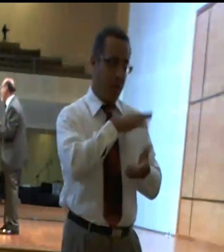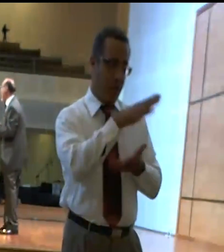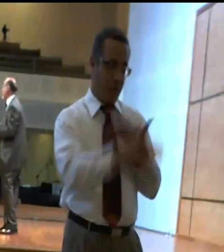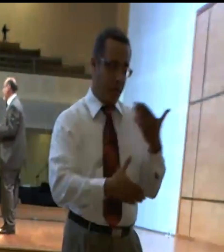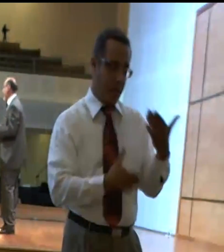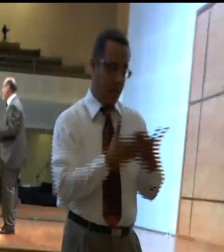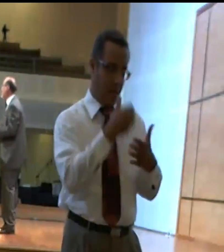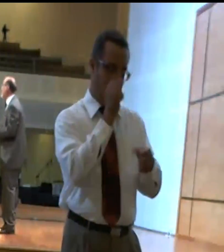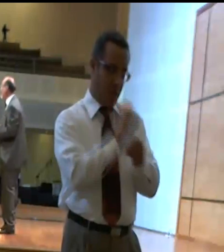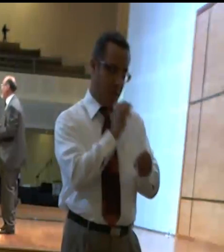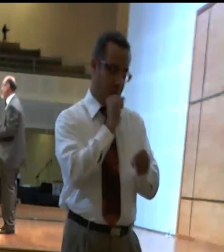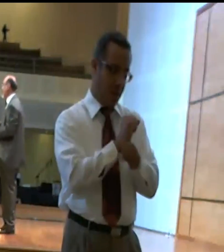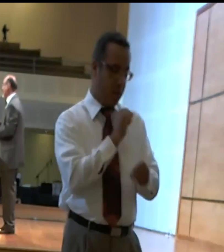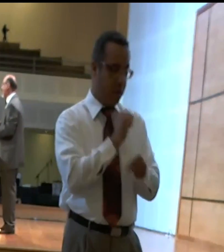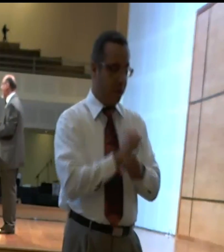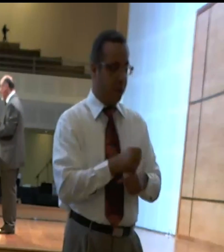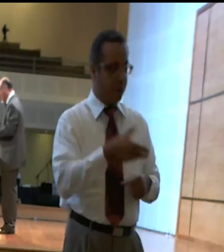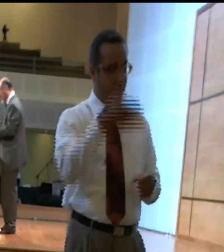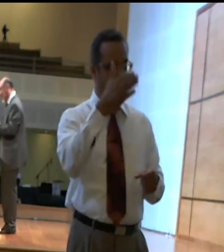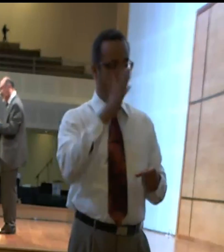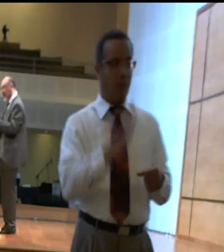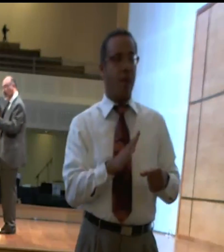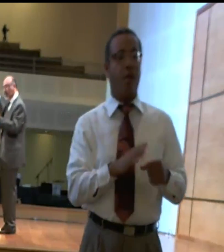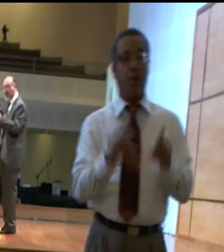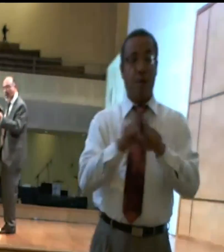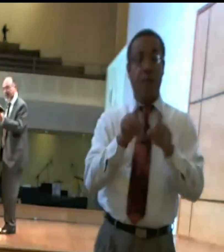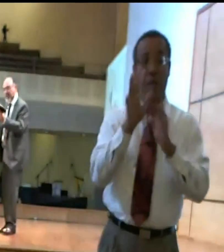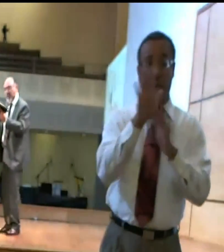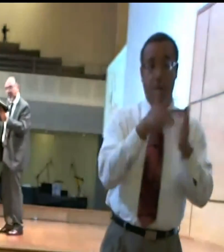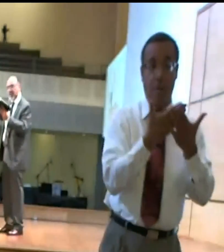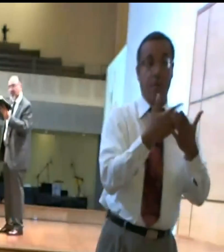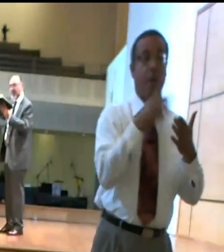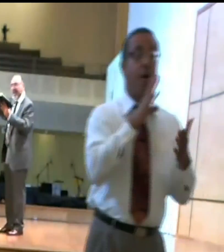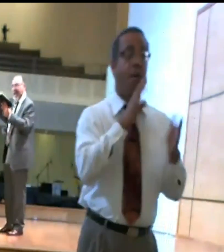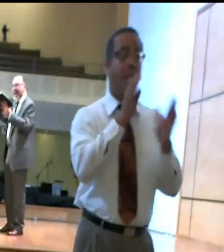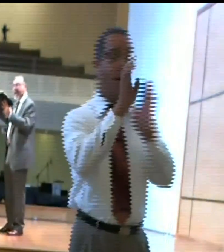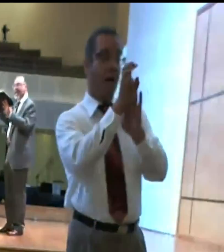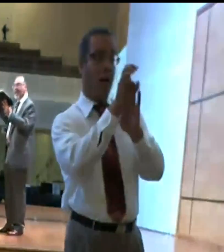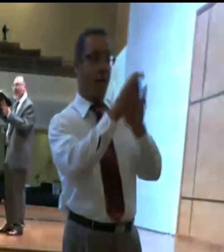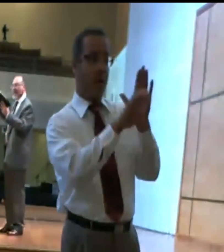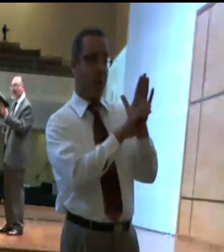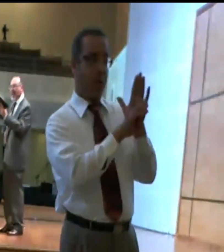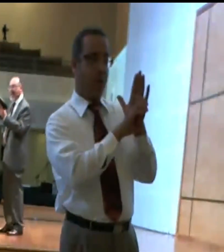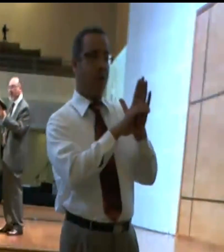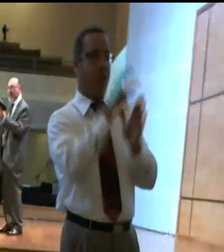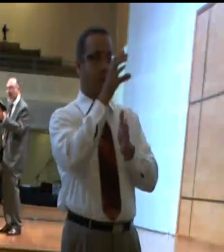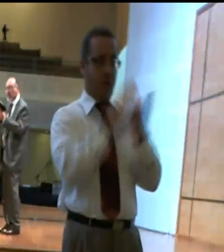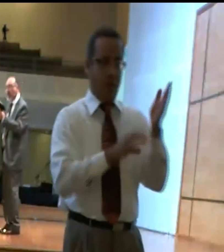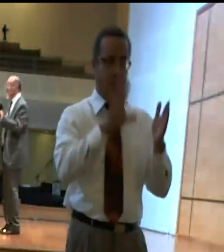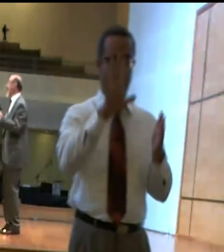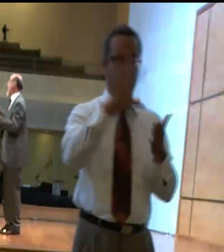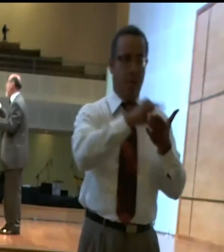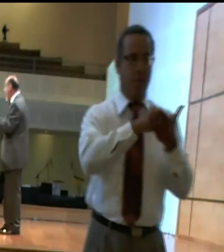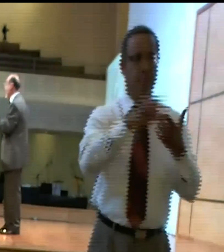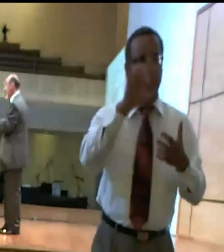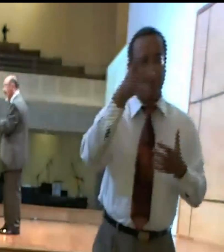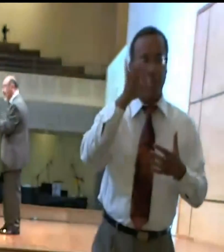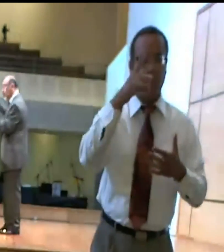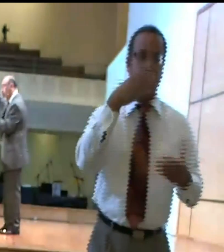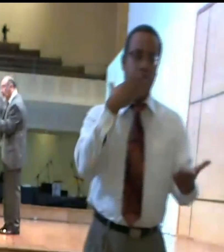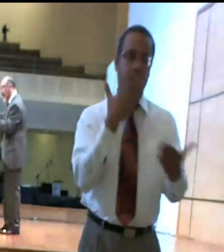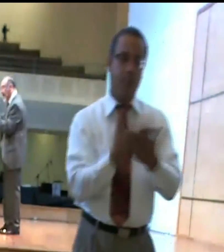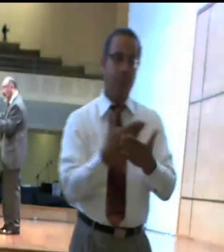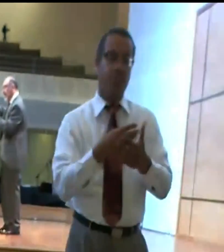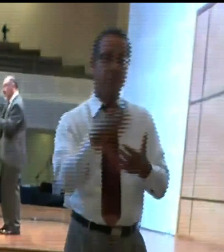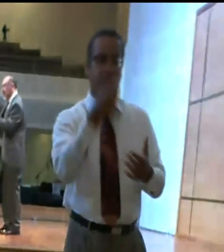su labor. Eso es un don de Dios. Eclesiastés capítulo 5 versículo 18. He aquí pues el bien que yo he visto, que lo bueno